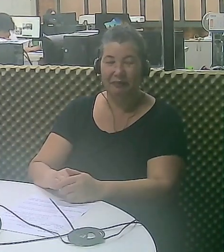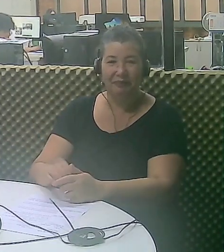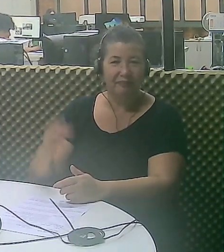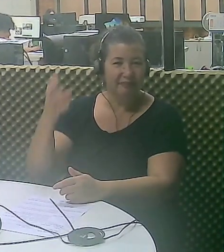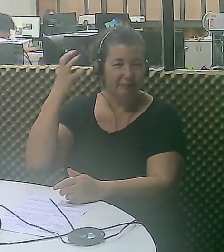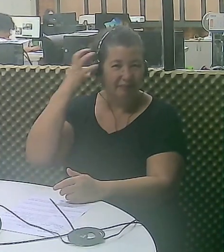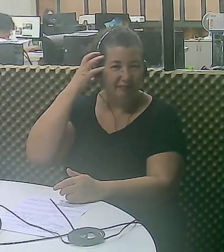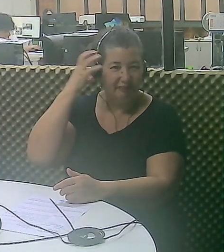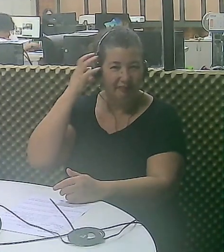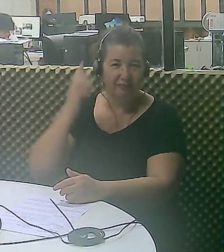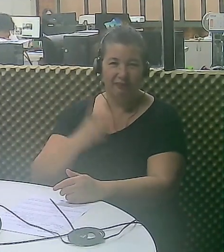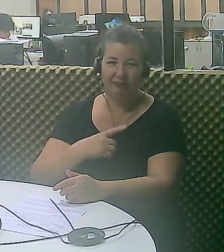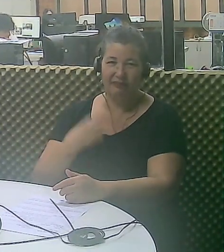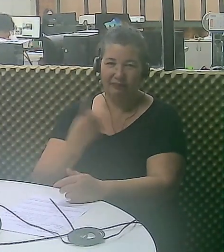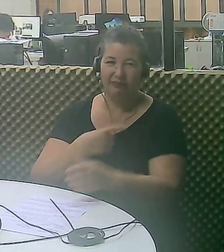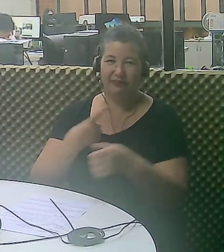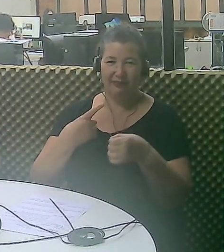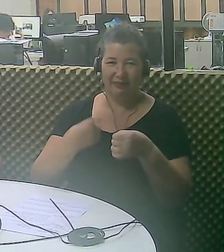Rádio Nossa Cidade.